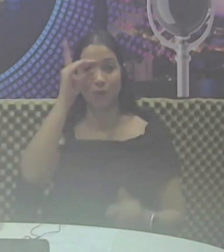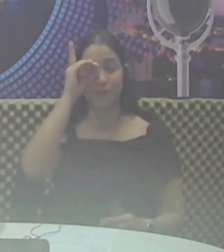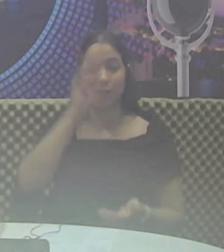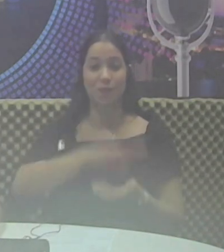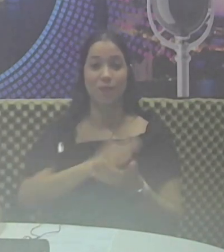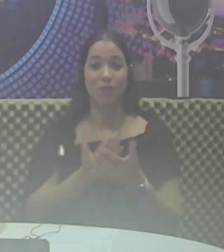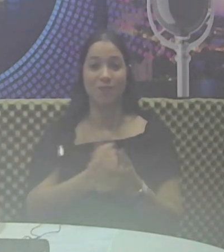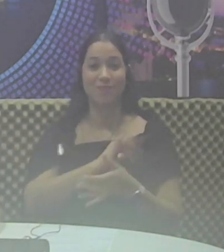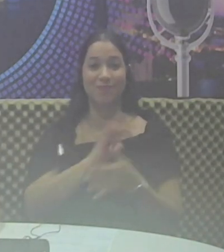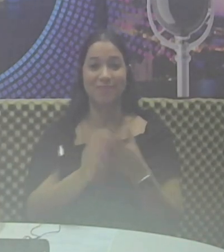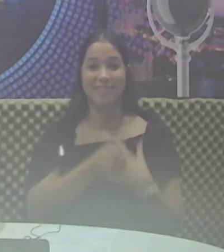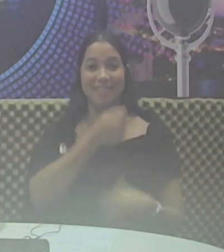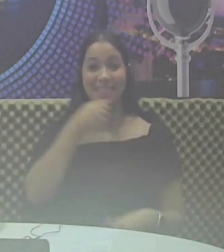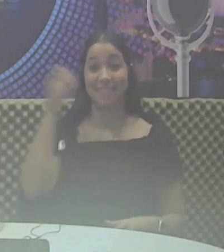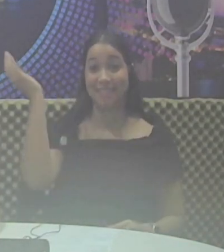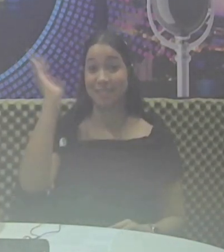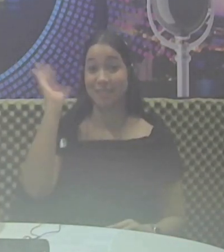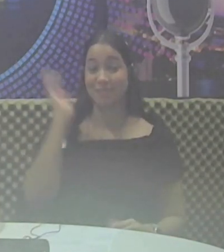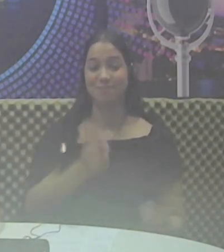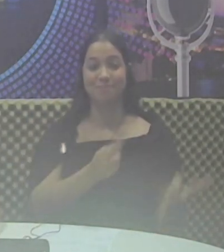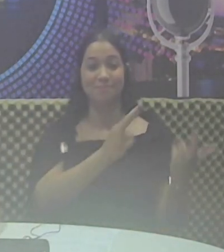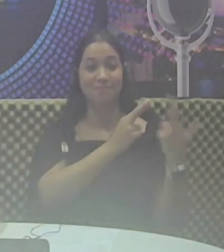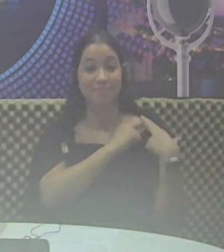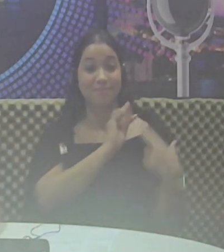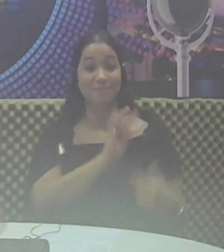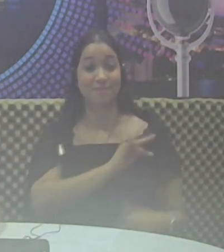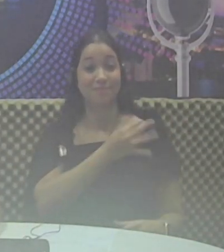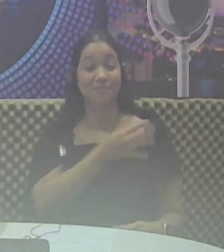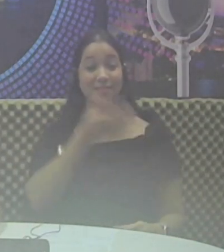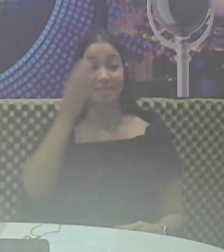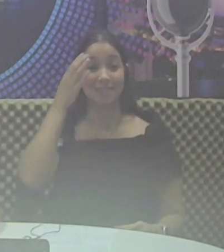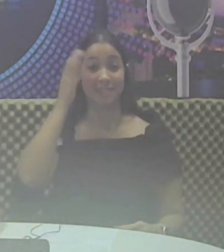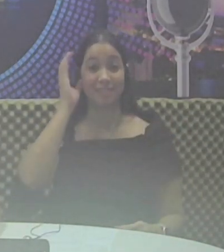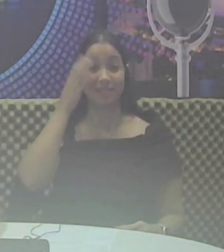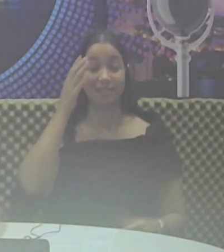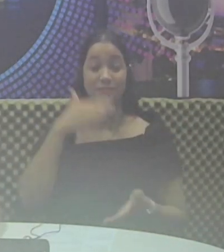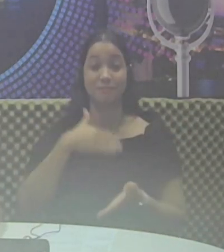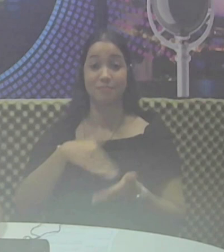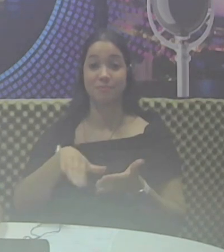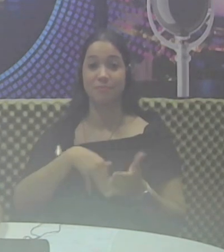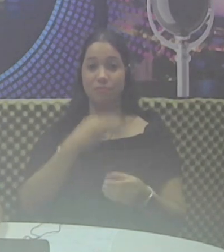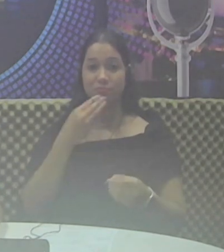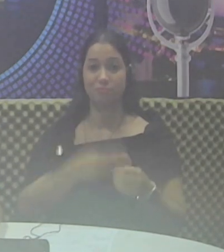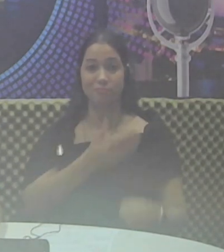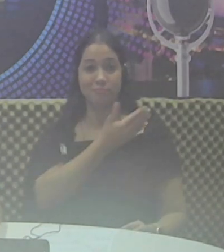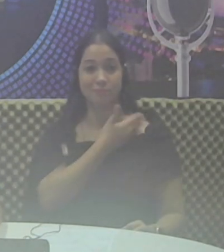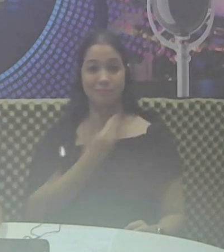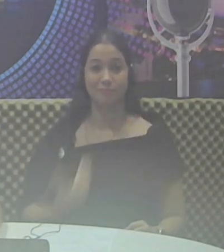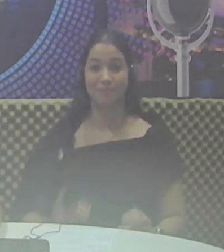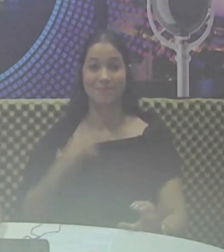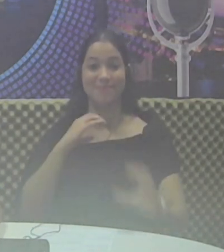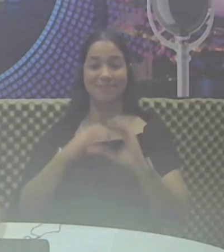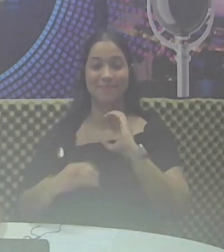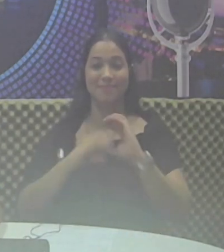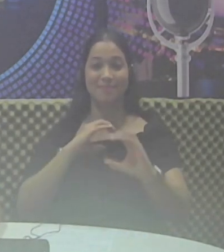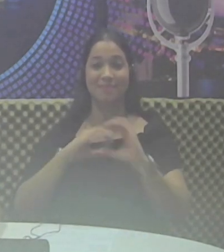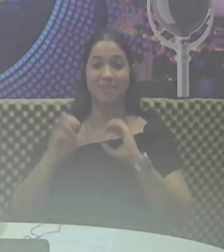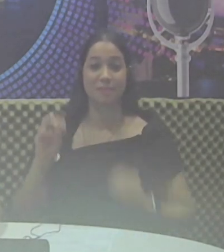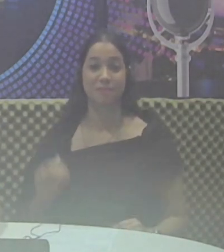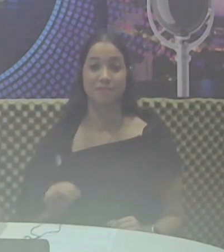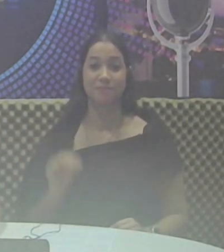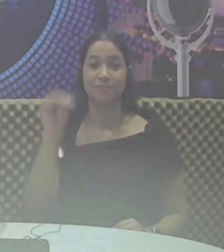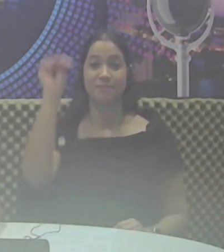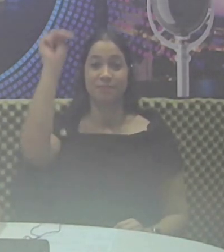Aires. Tradução em Libras, Amanda Valentim. Responsável técnico, Cristiano Silva. Secretário Municipal de Governo e